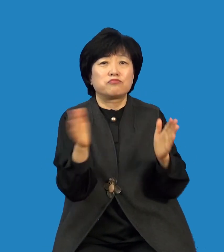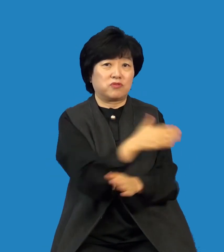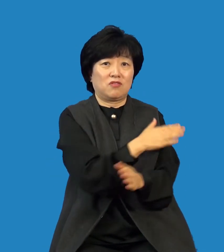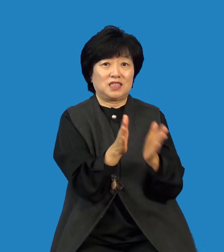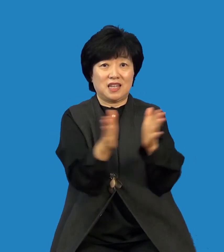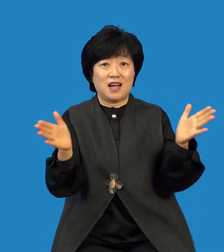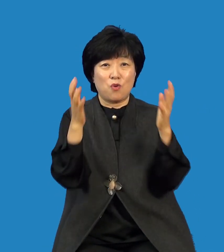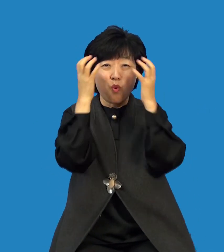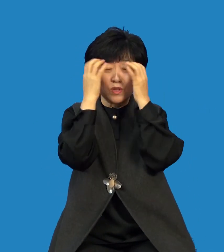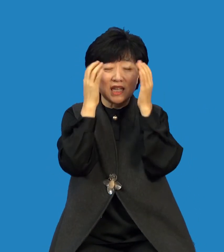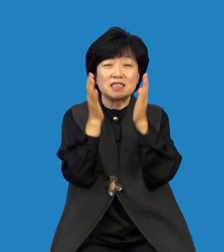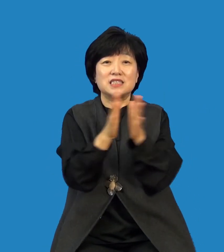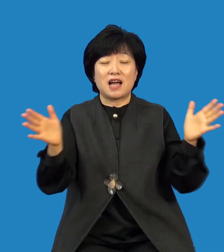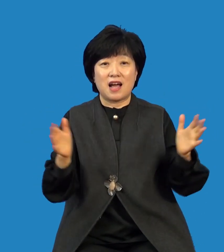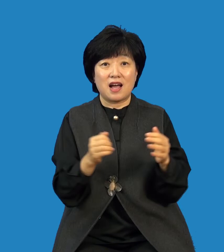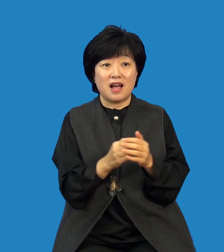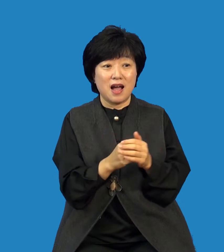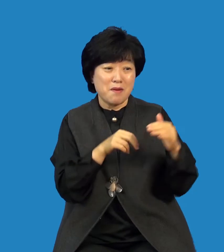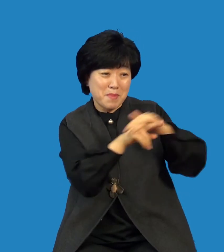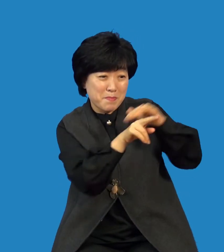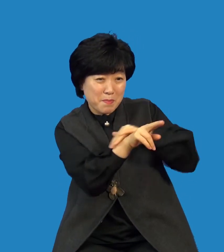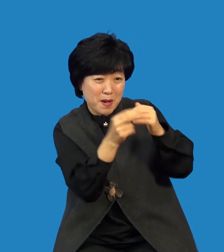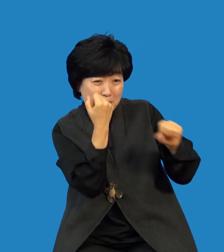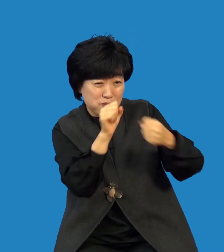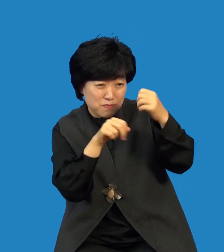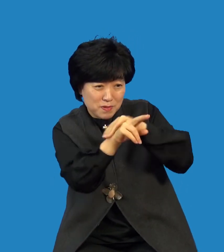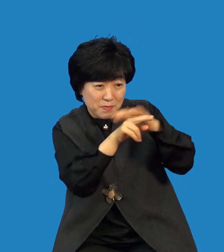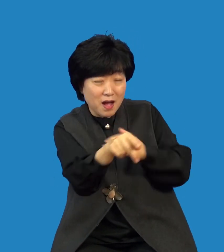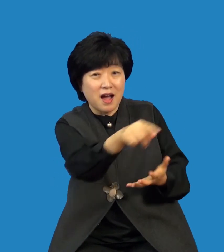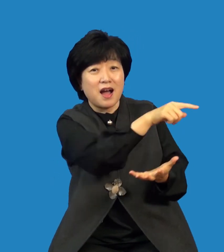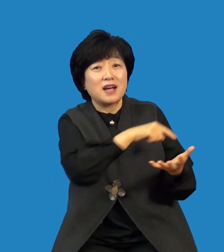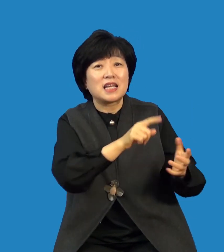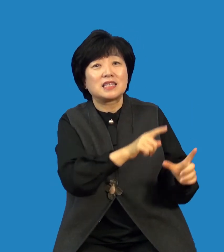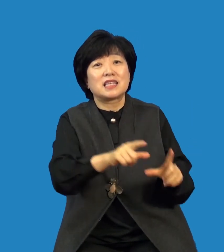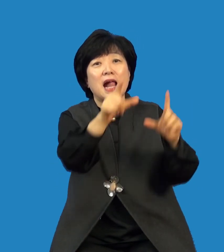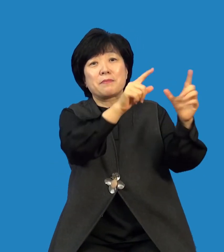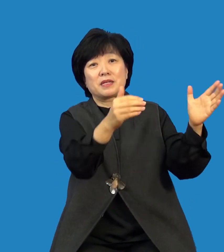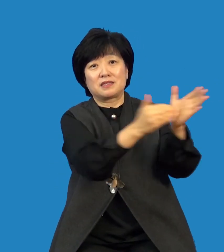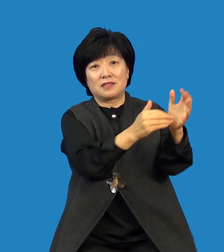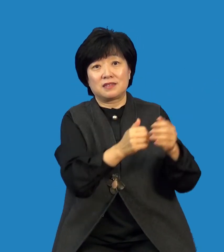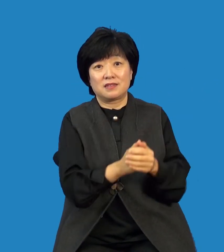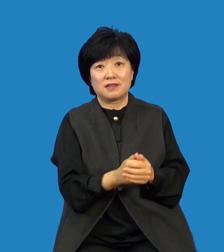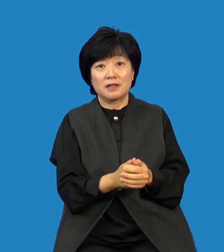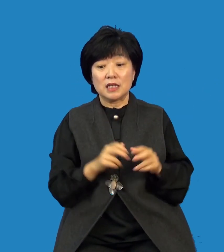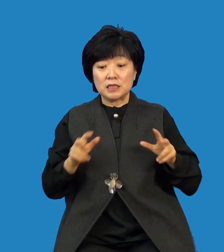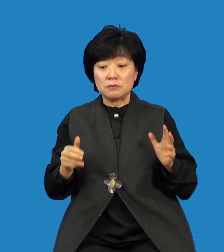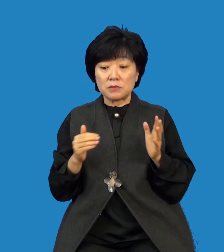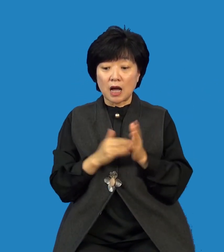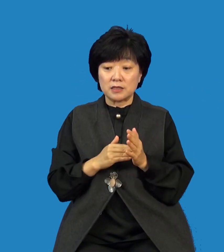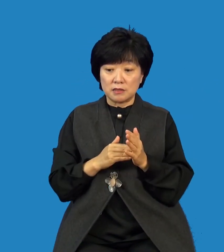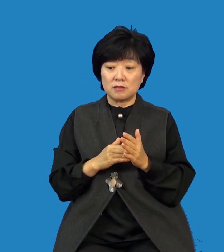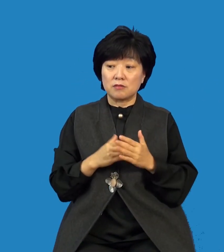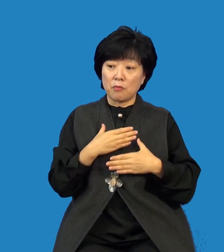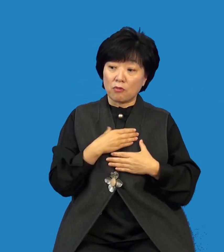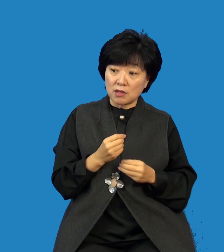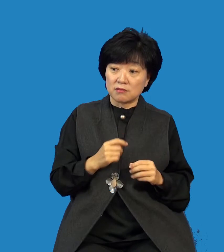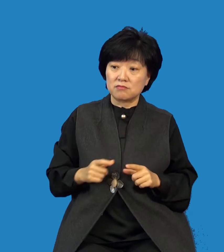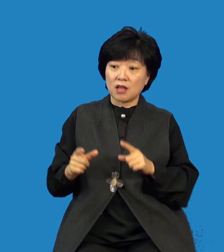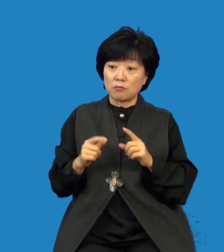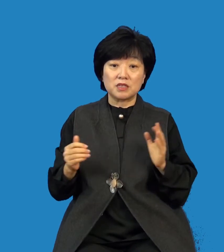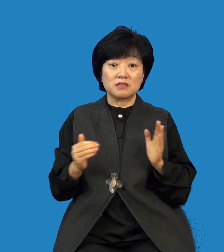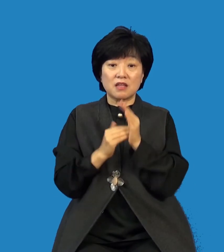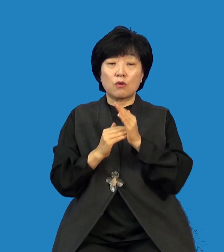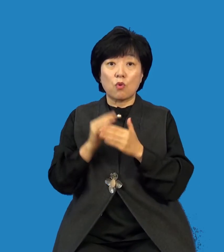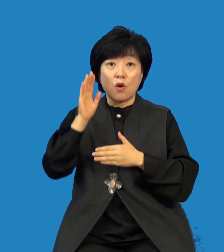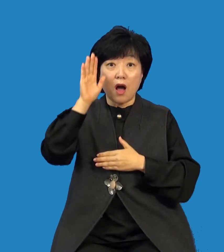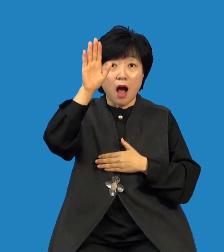제자들에게 지금까지 살아왔던 어떤 평안하고 별일 없고 다 좋을 것 같은 삶이 이제 끝나고 지금부터는 굉장히 불안하고 두렵고 말도 안